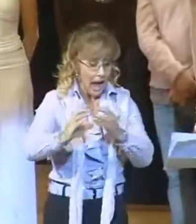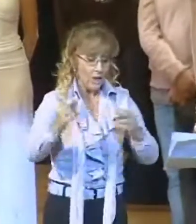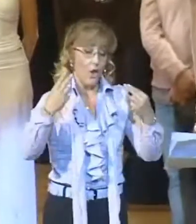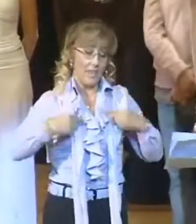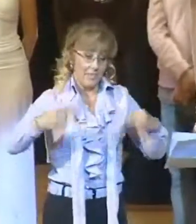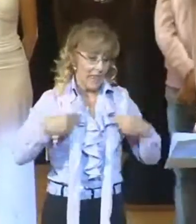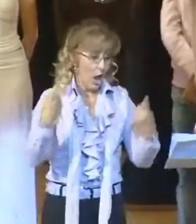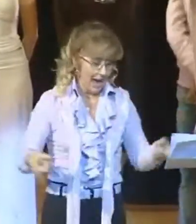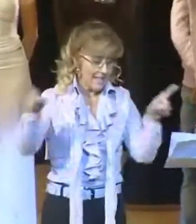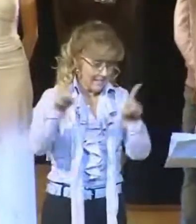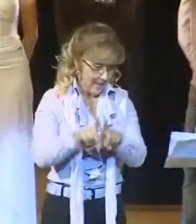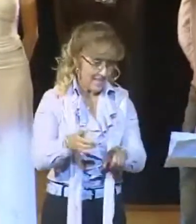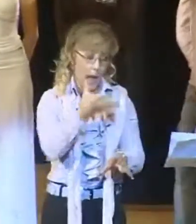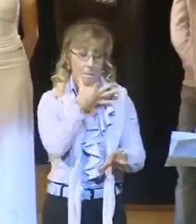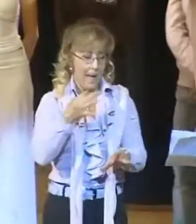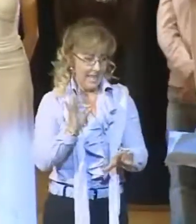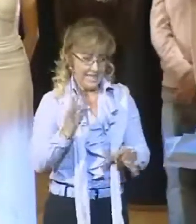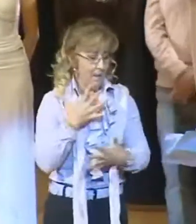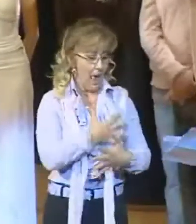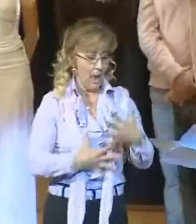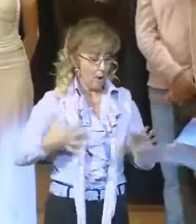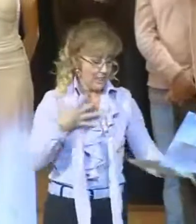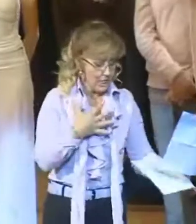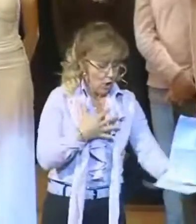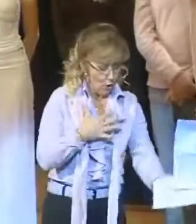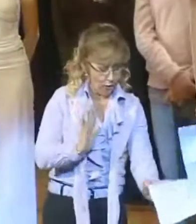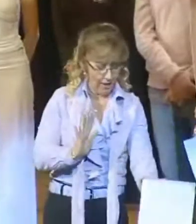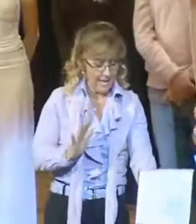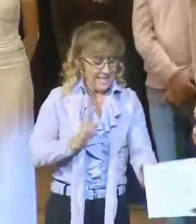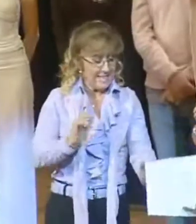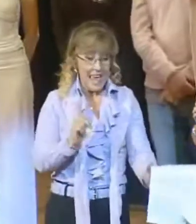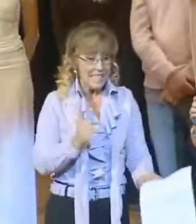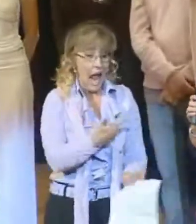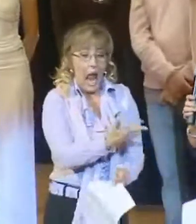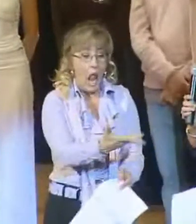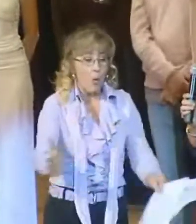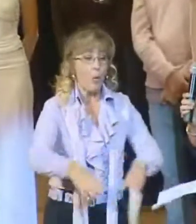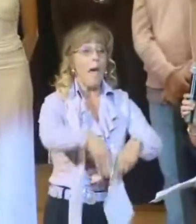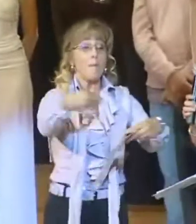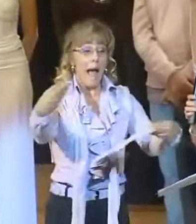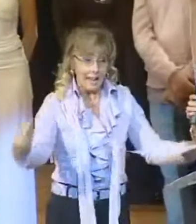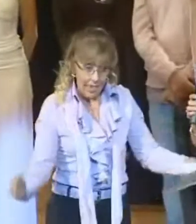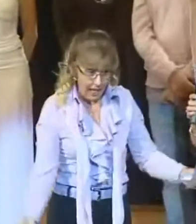emozione, senza alcuna barriera. Aspetta, aspetta.